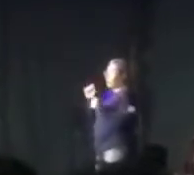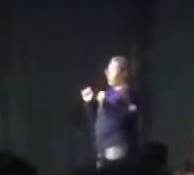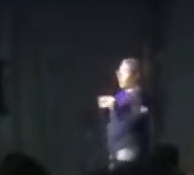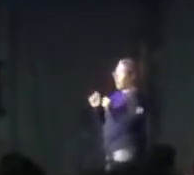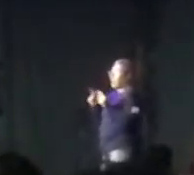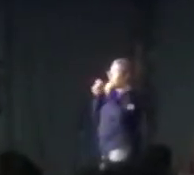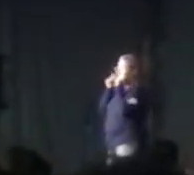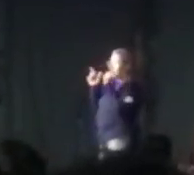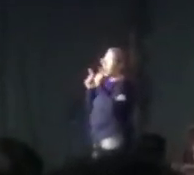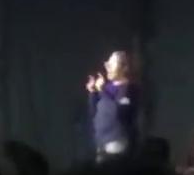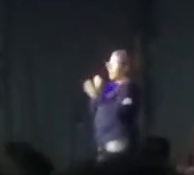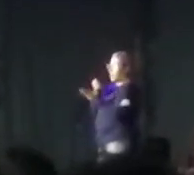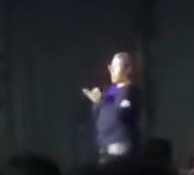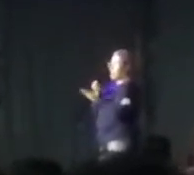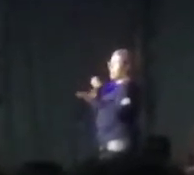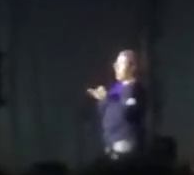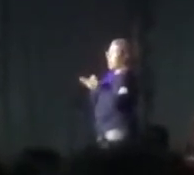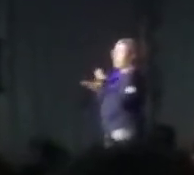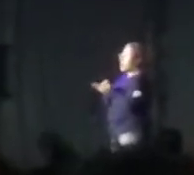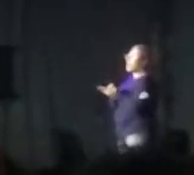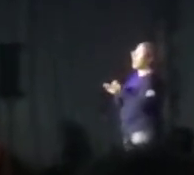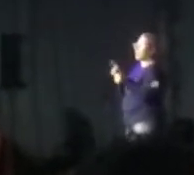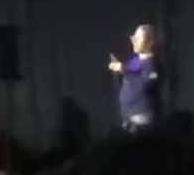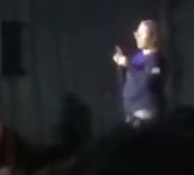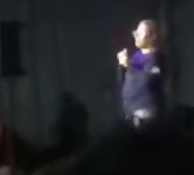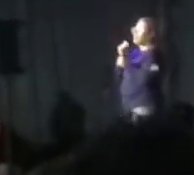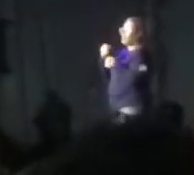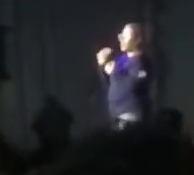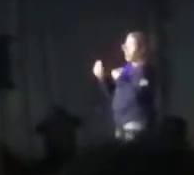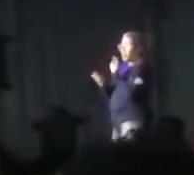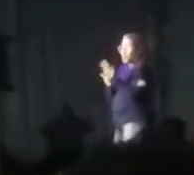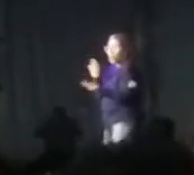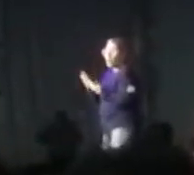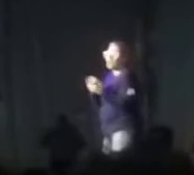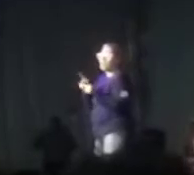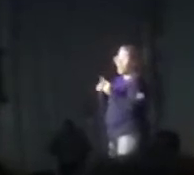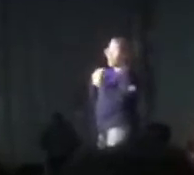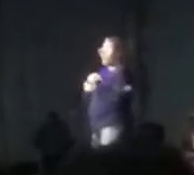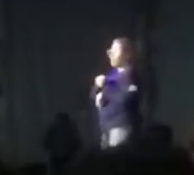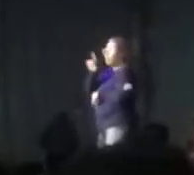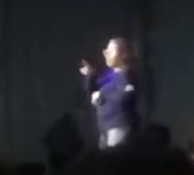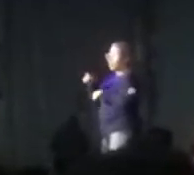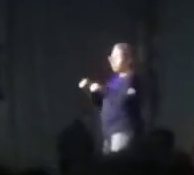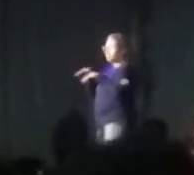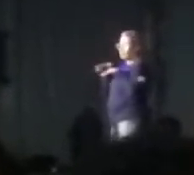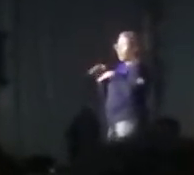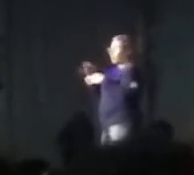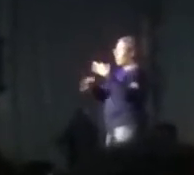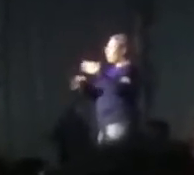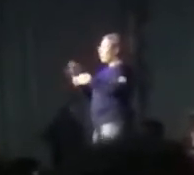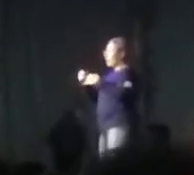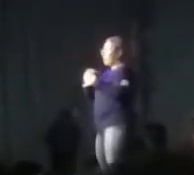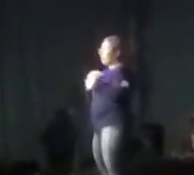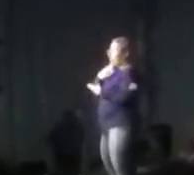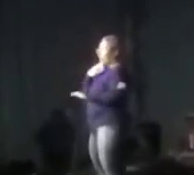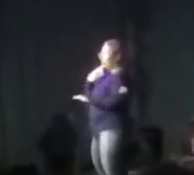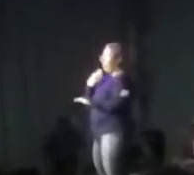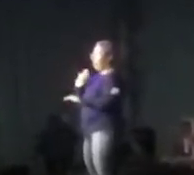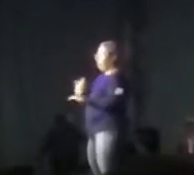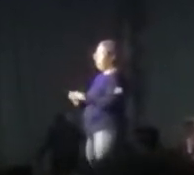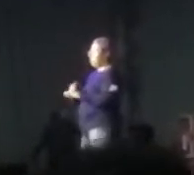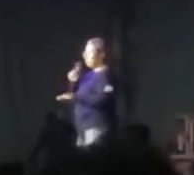a dureza, né, do trato ali. Eu fui num júri, fiquei muito chocada,